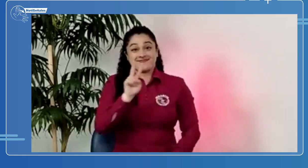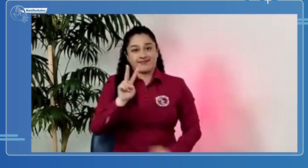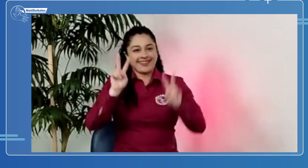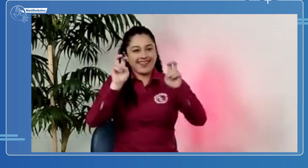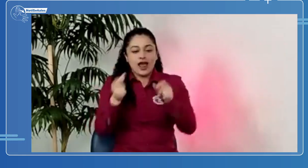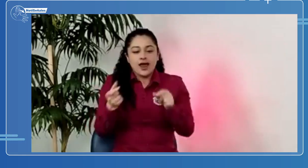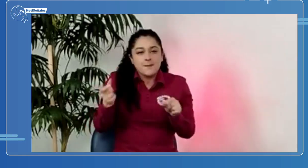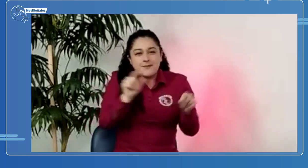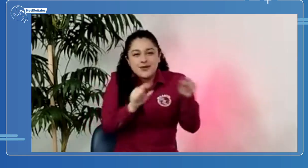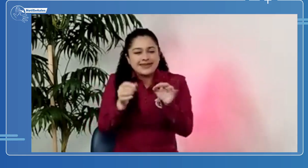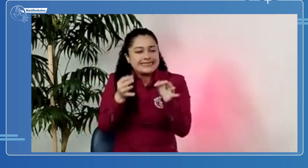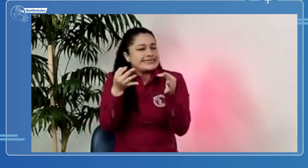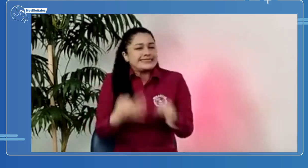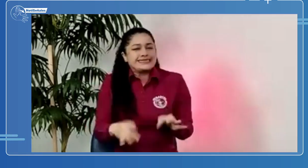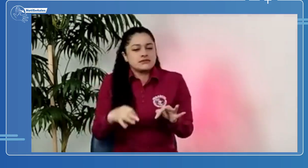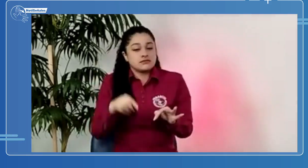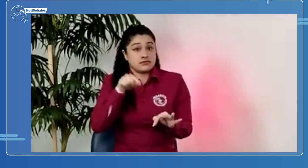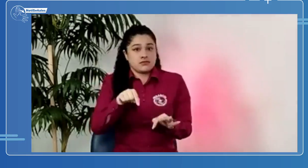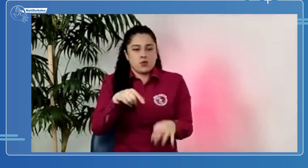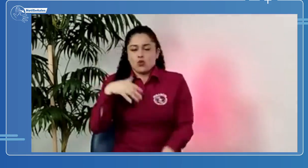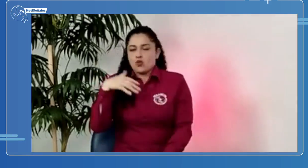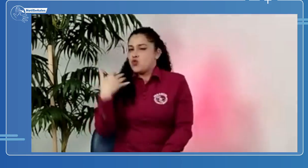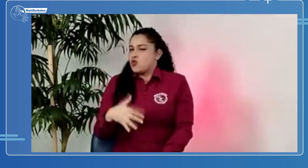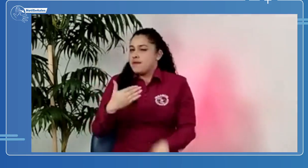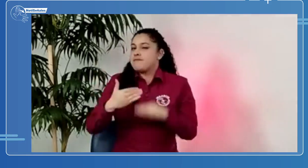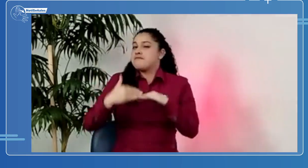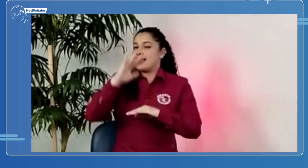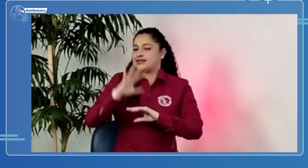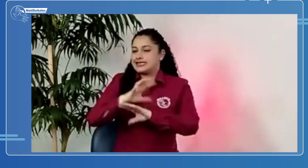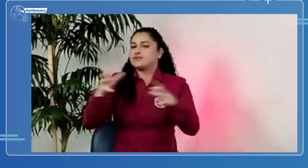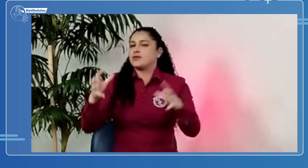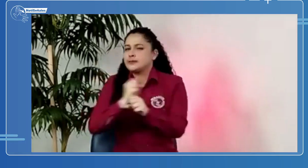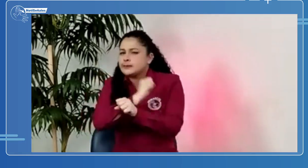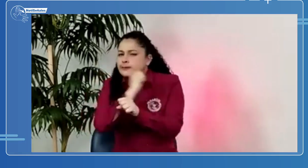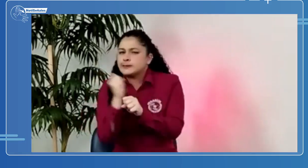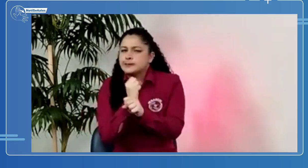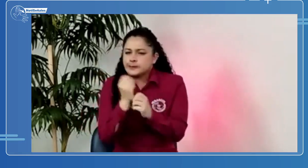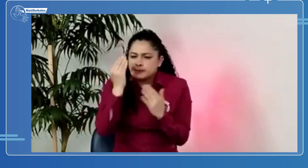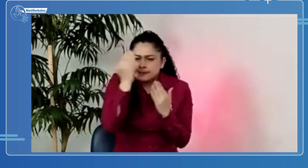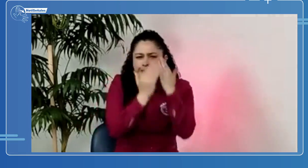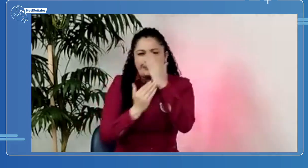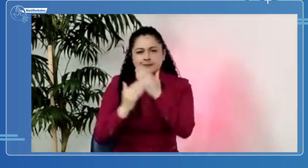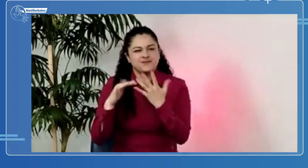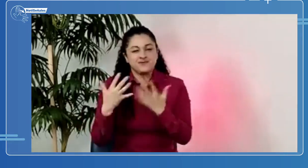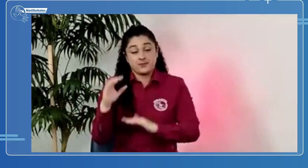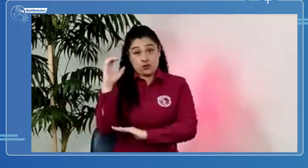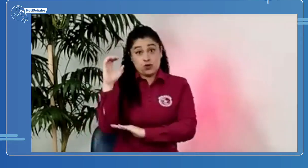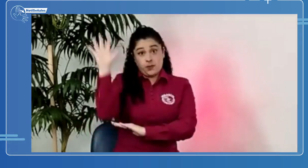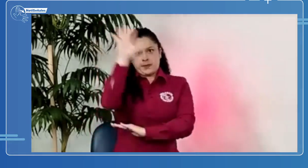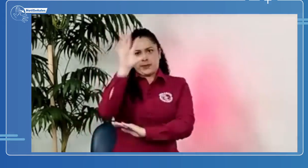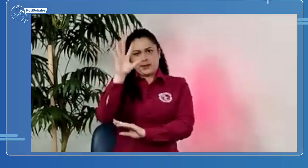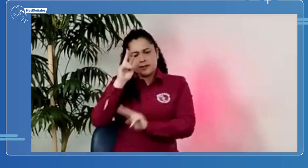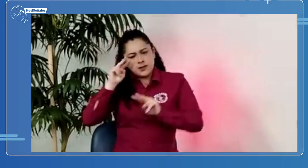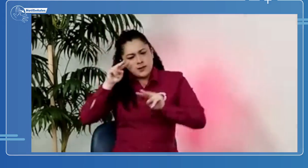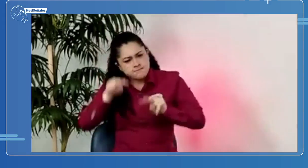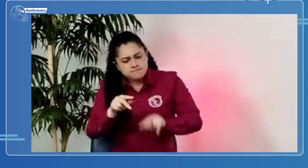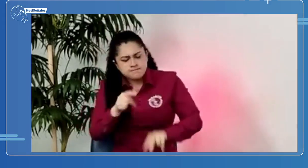además en el 2022, en este laboratorio de simplicidad, fue un trabajo, pues muy buen trabajo de equipo, donde a